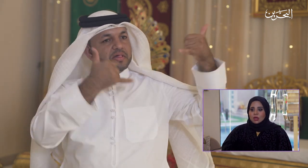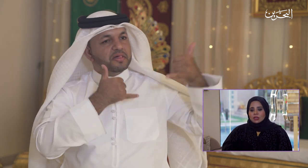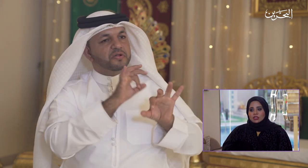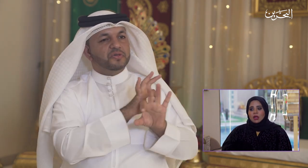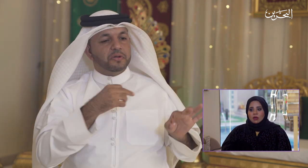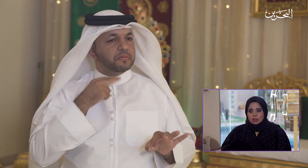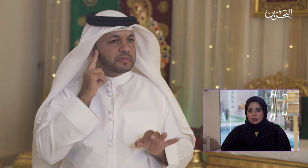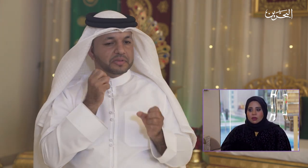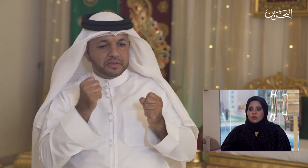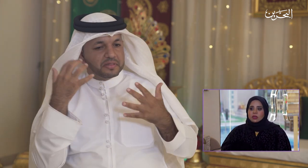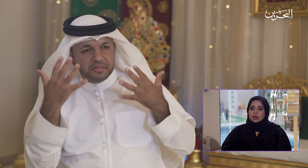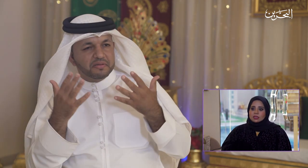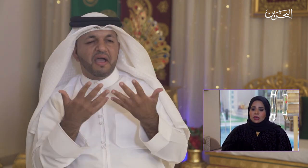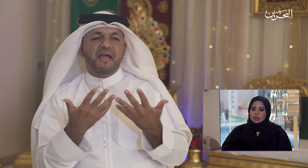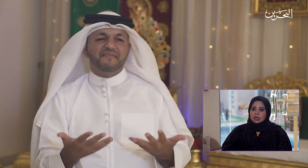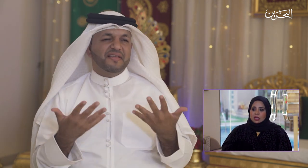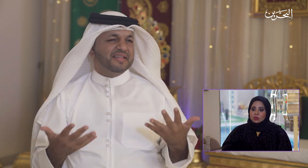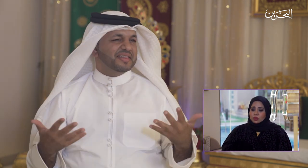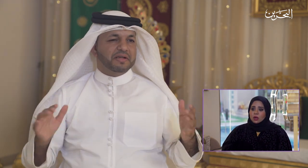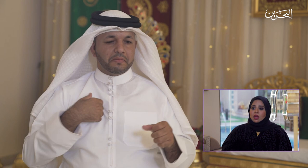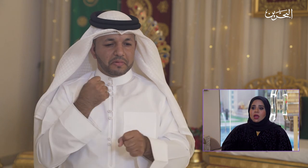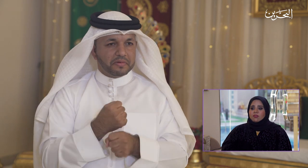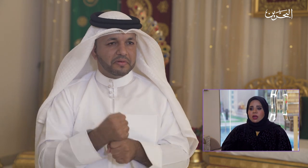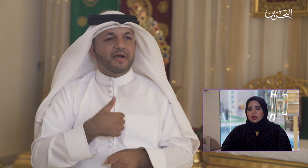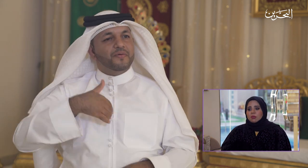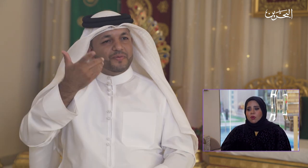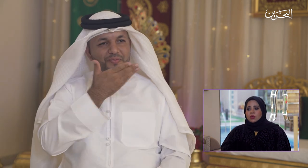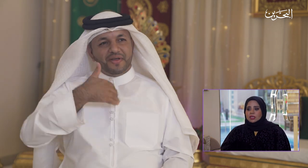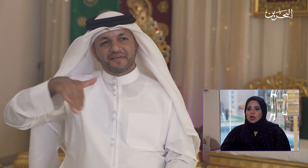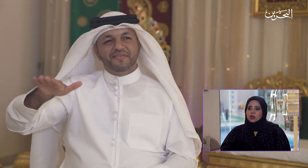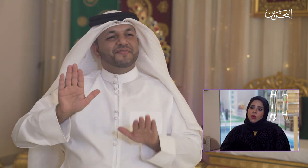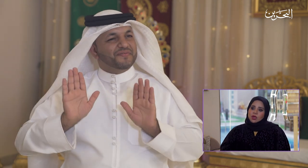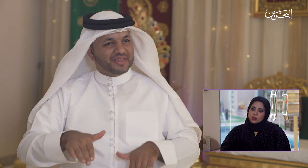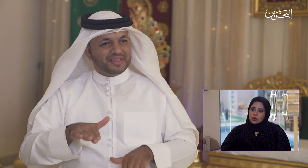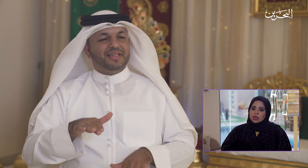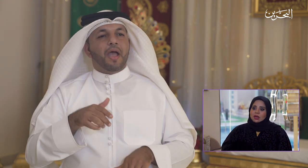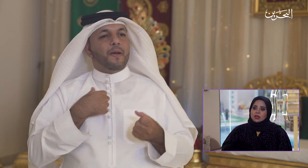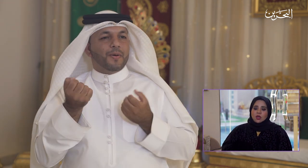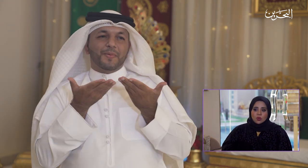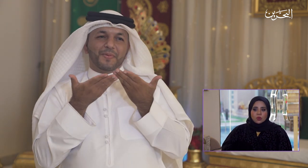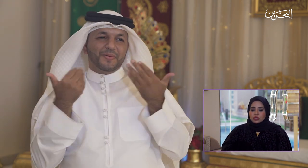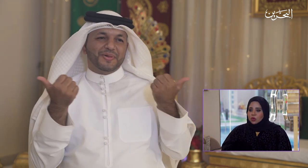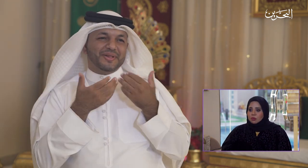لغة الإشارة كان يساعده في إدارة المشروع. فكان الموضوع سهل أنه هو يقول أنه يروح ويشتغل